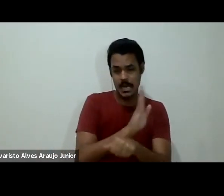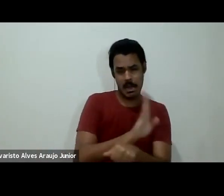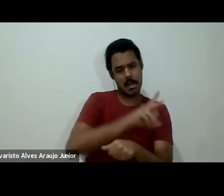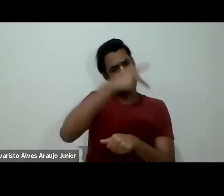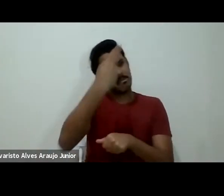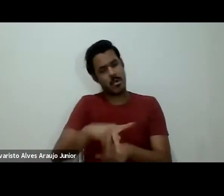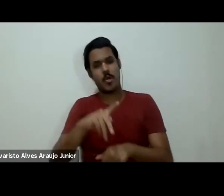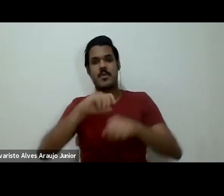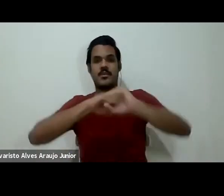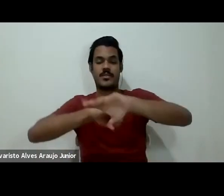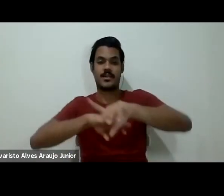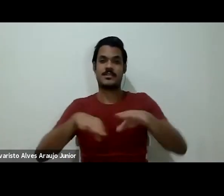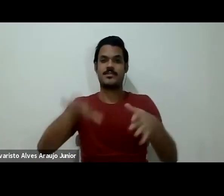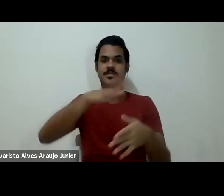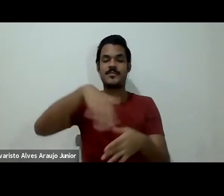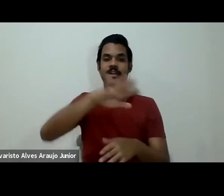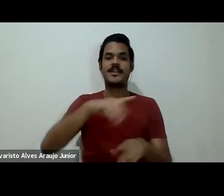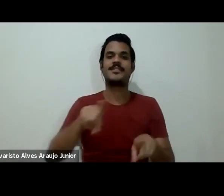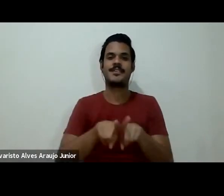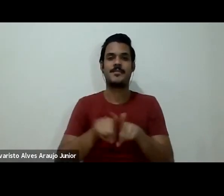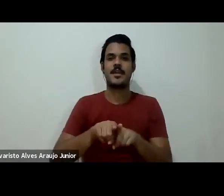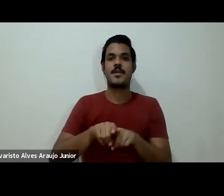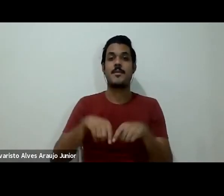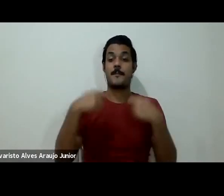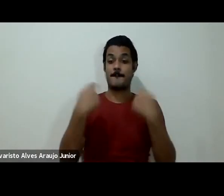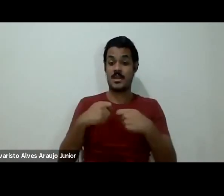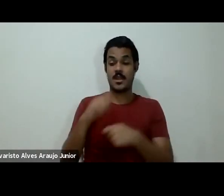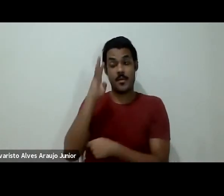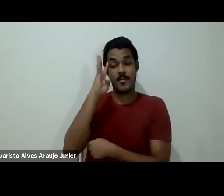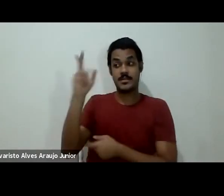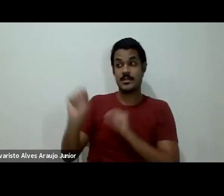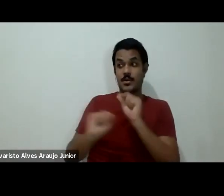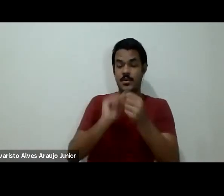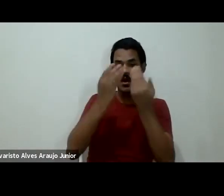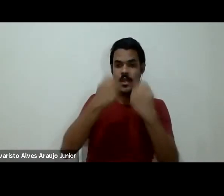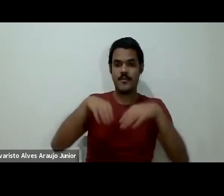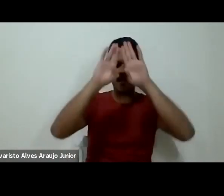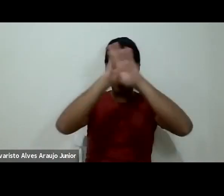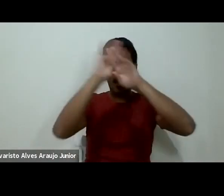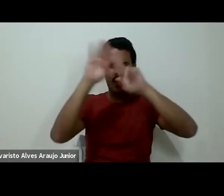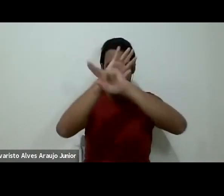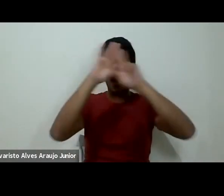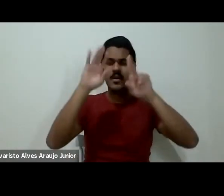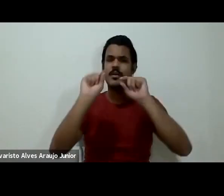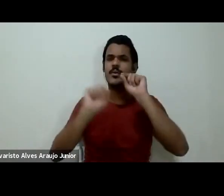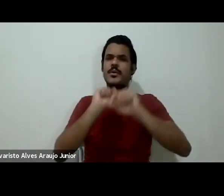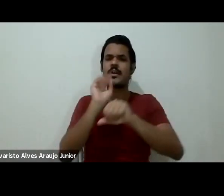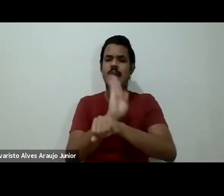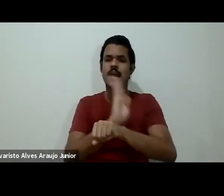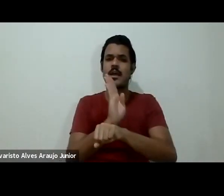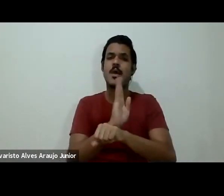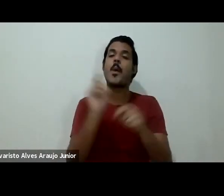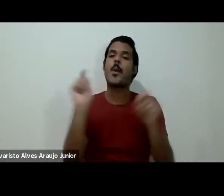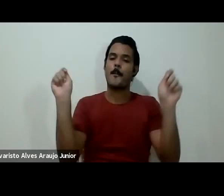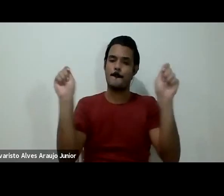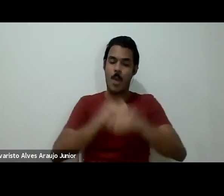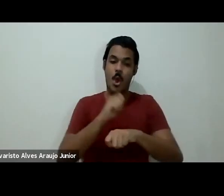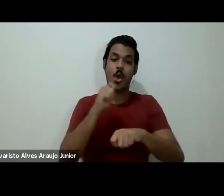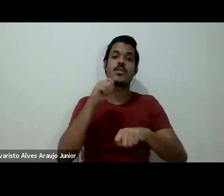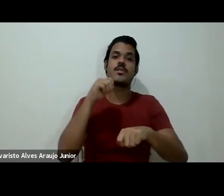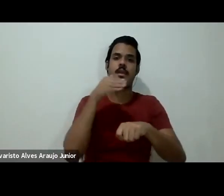educação. Precisamos pensar que o filme Oriki, ele pode ser acessado pelo